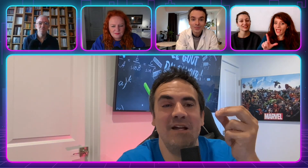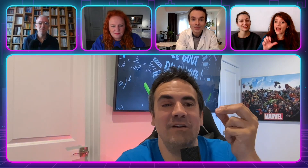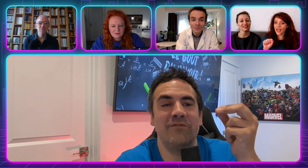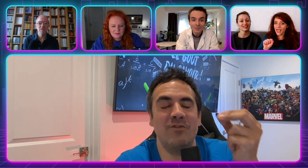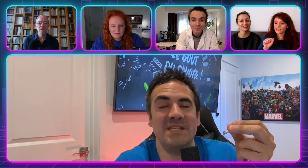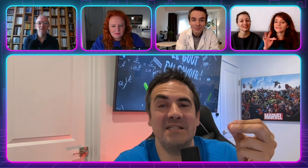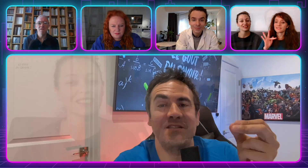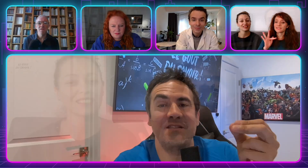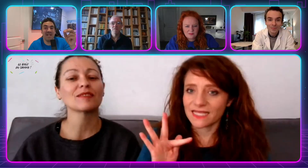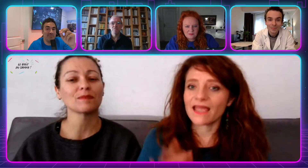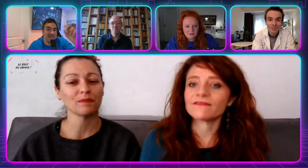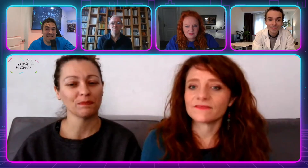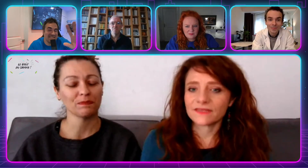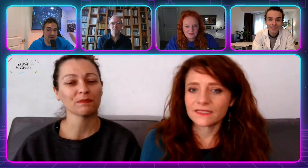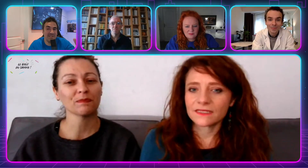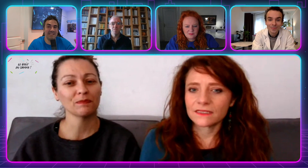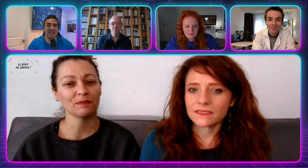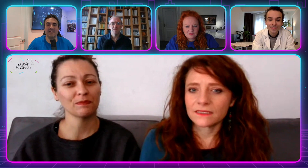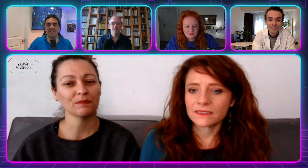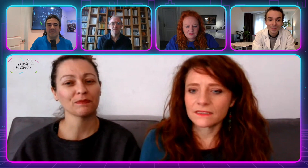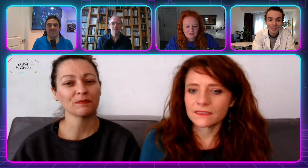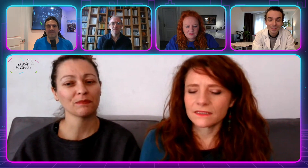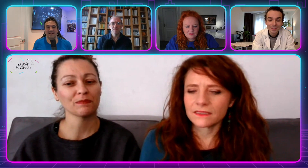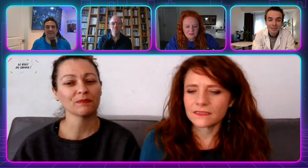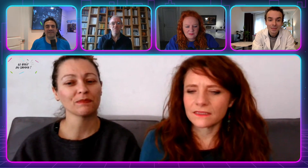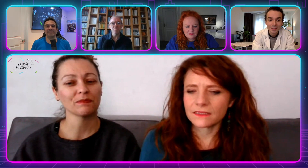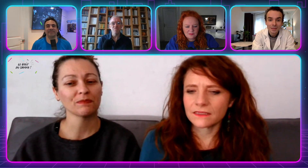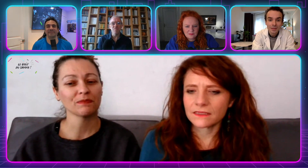précise française? Est-ce que chaque pays a sa langue des signes?